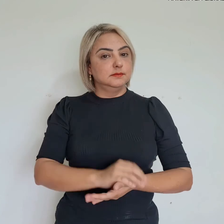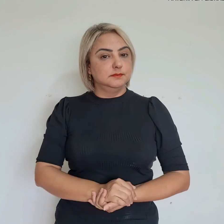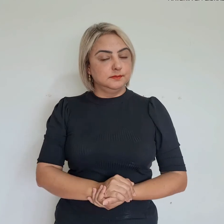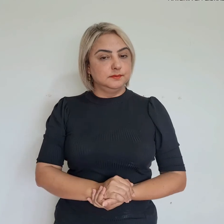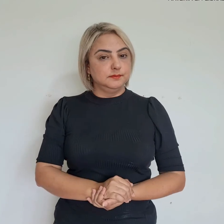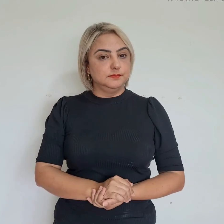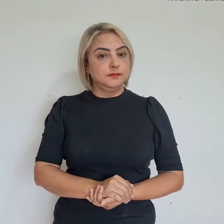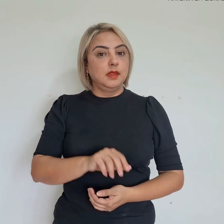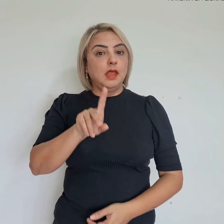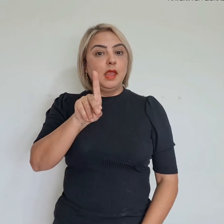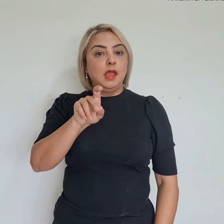PEC